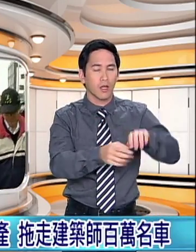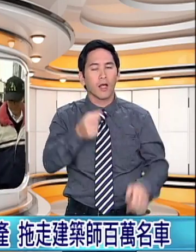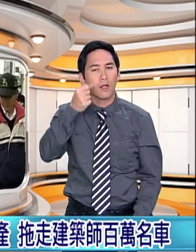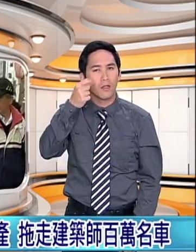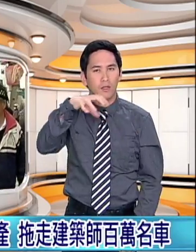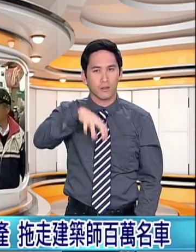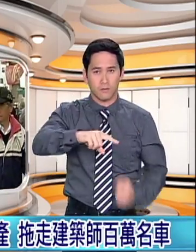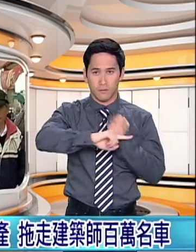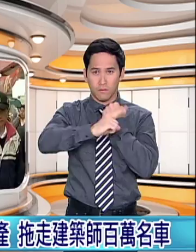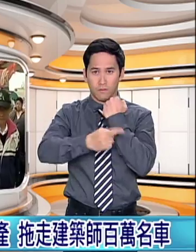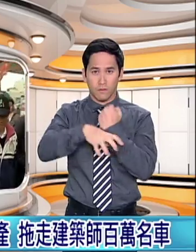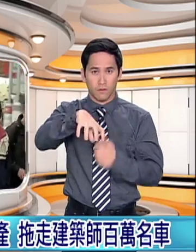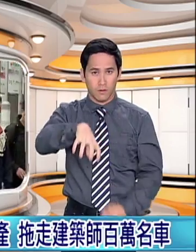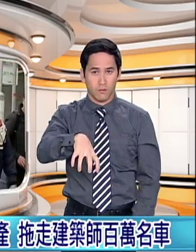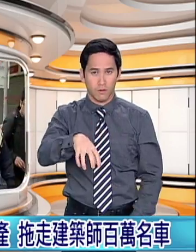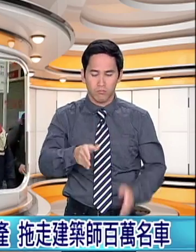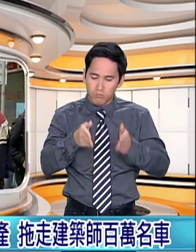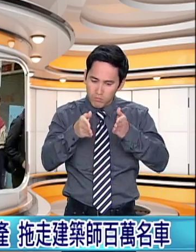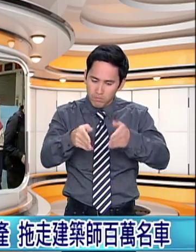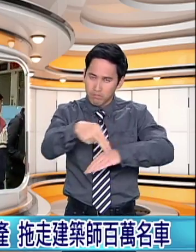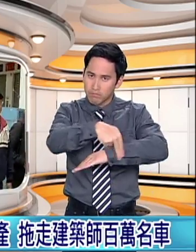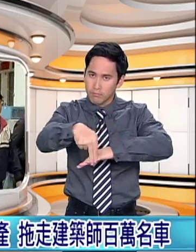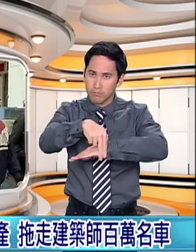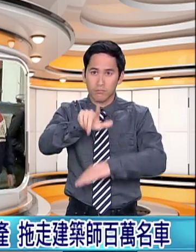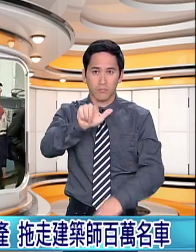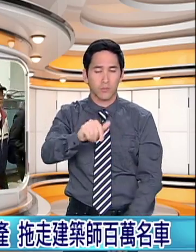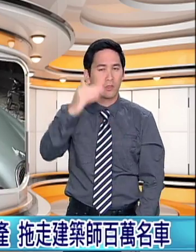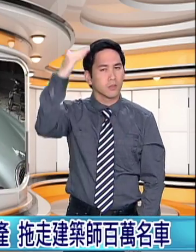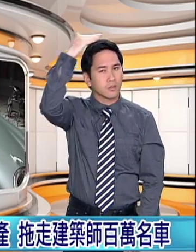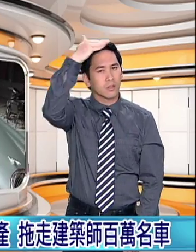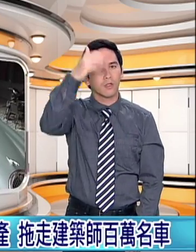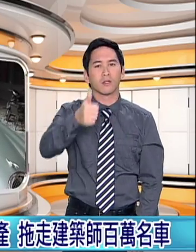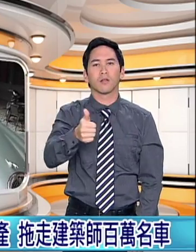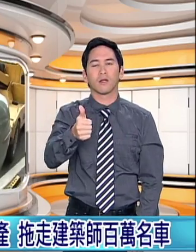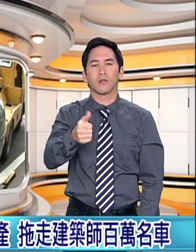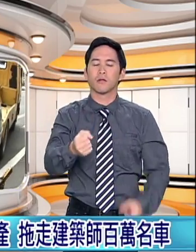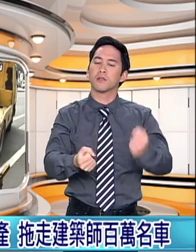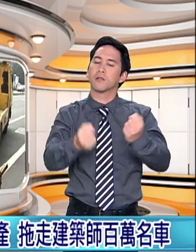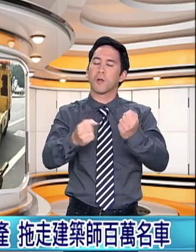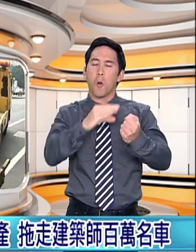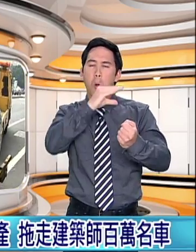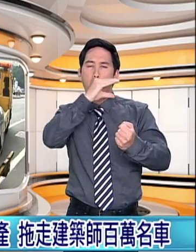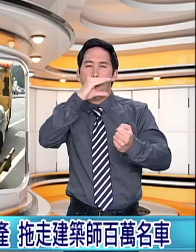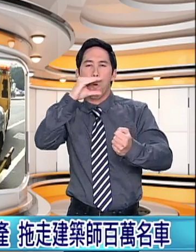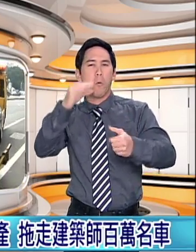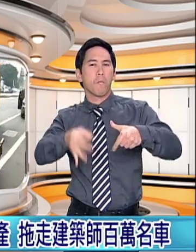扣押的行动，查扣了建筑师郑进贵的百万名车。